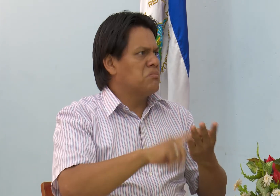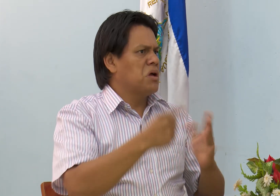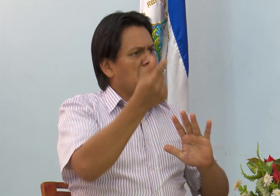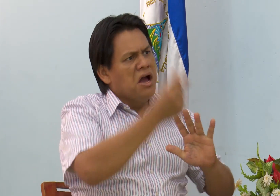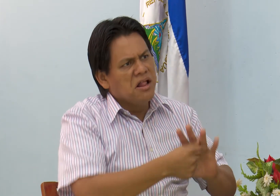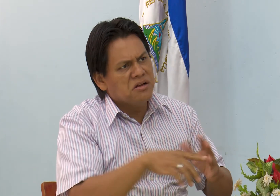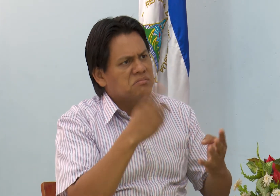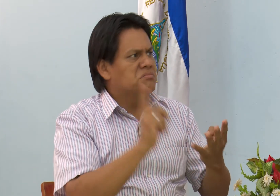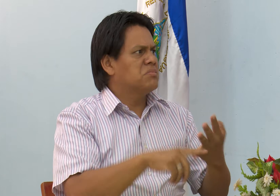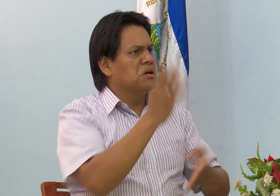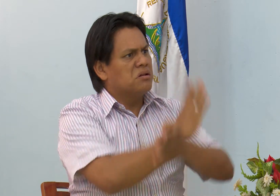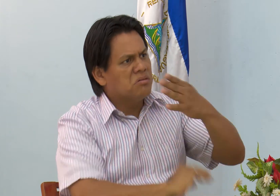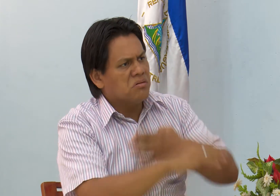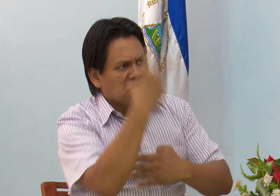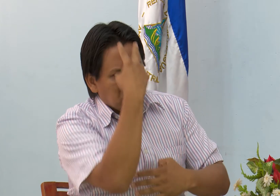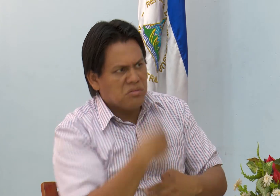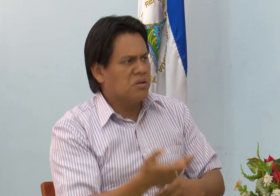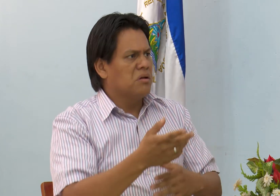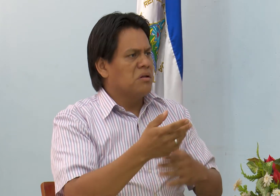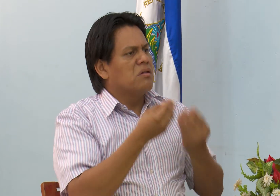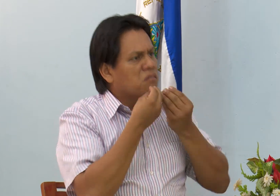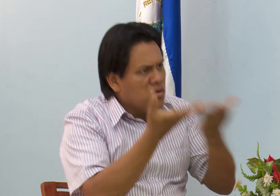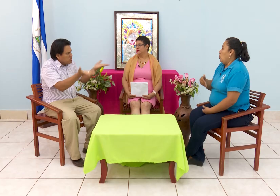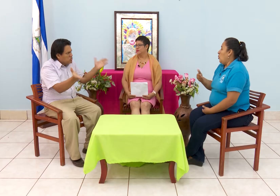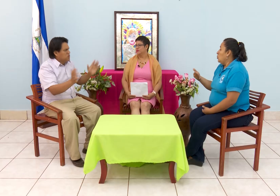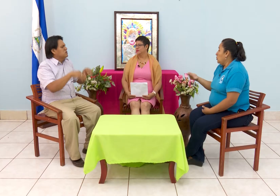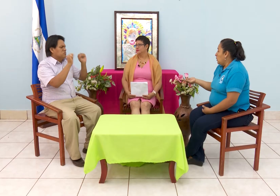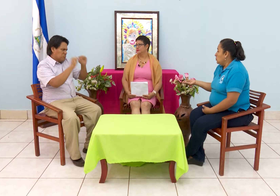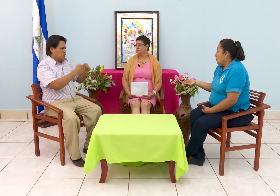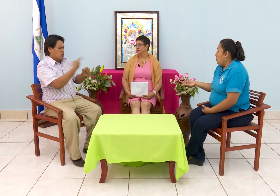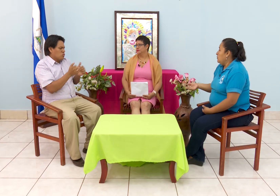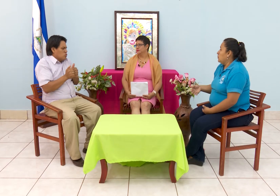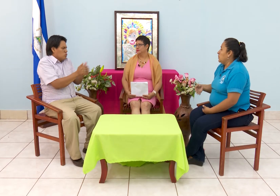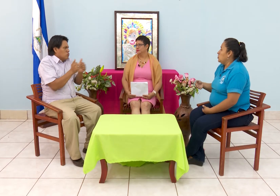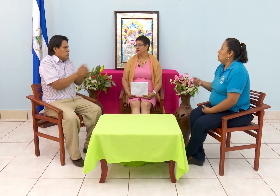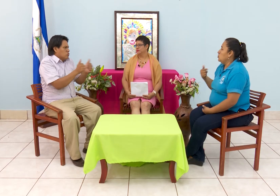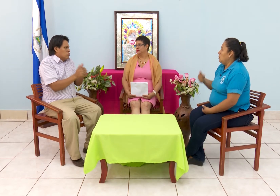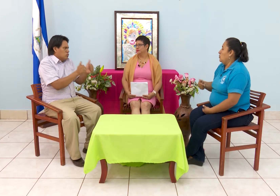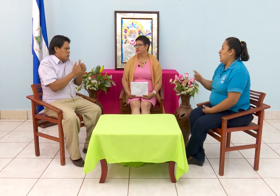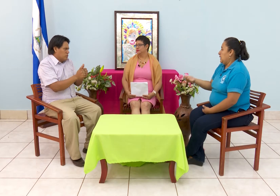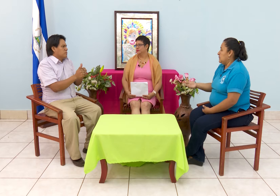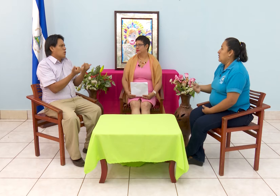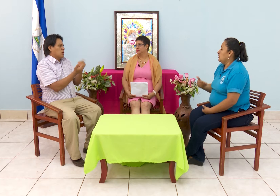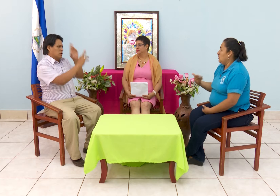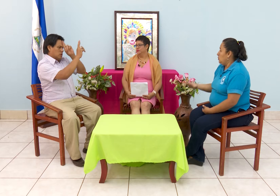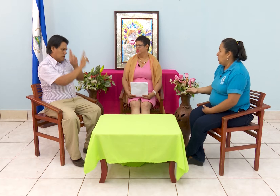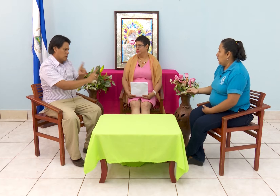la podemos facilitar a través de ellos. Un matrimonio, algún tipo de información, yo debo realizarlo a través de un